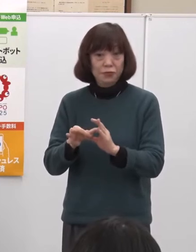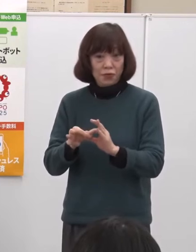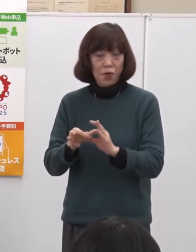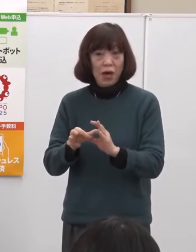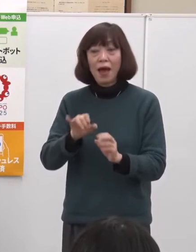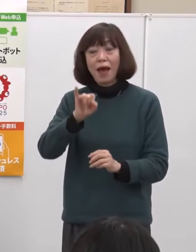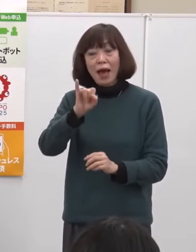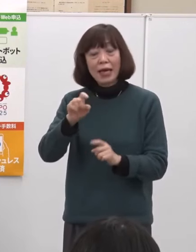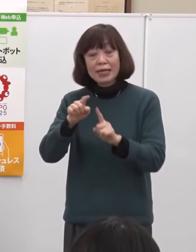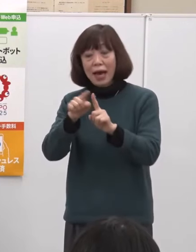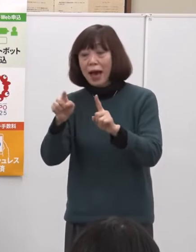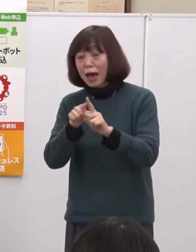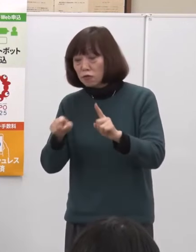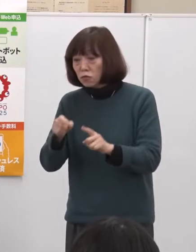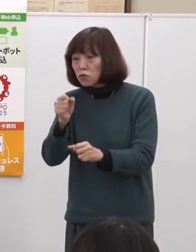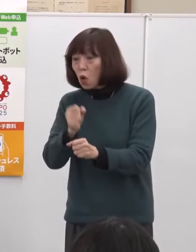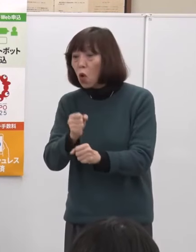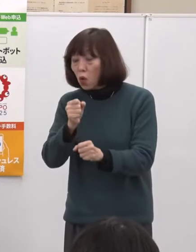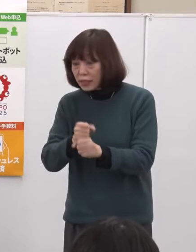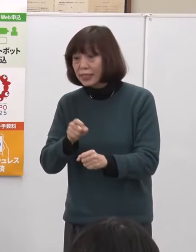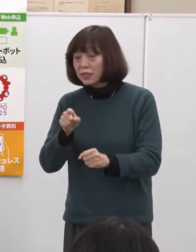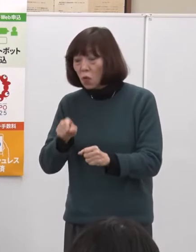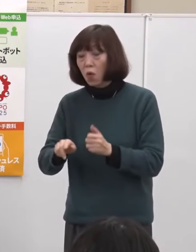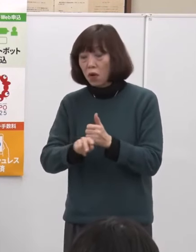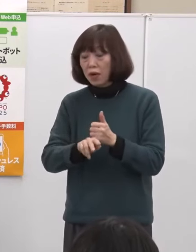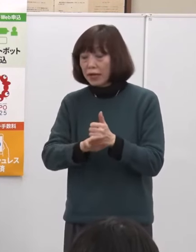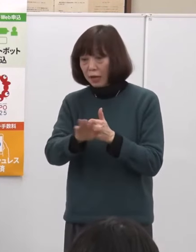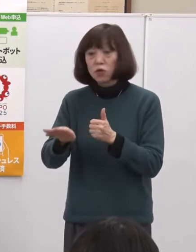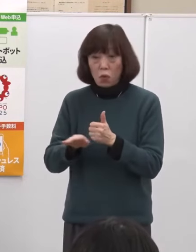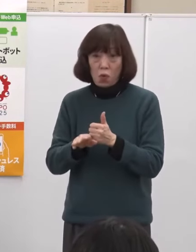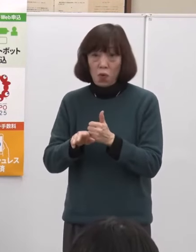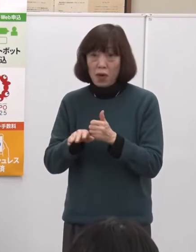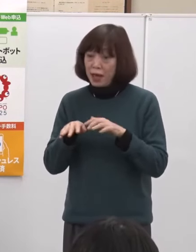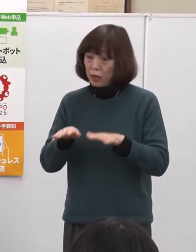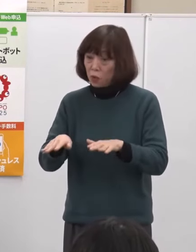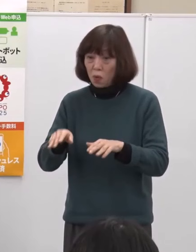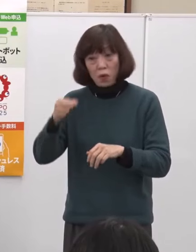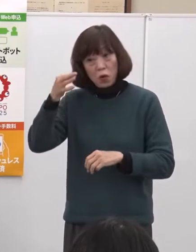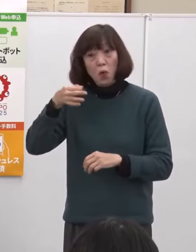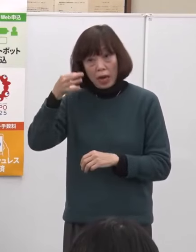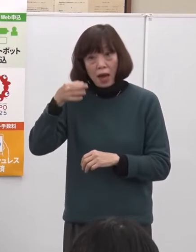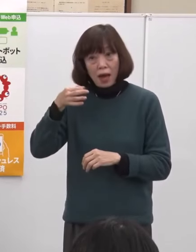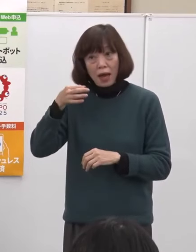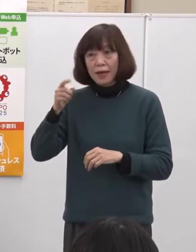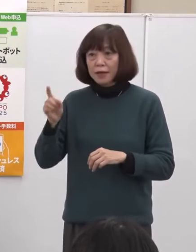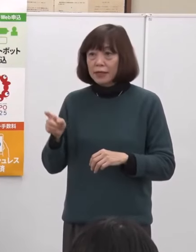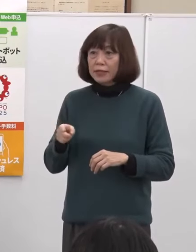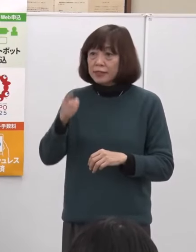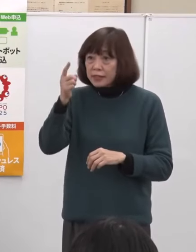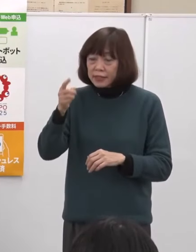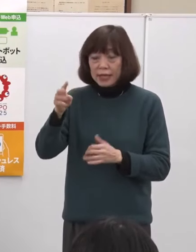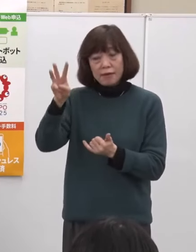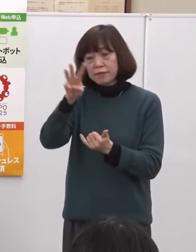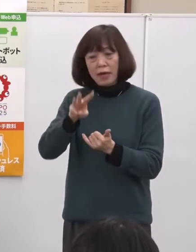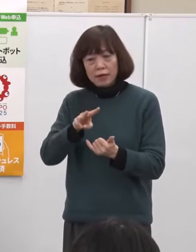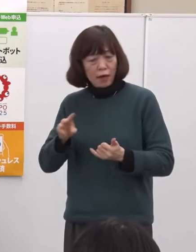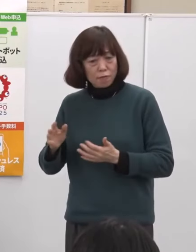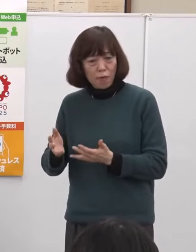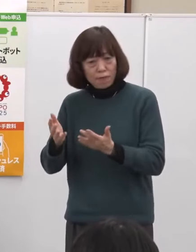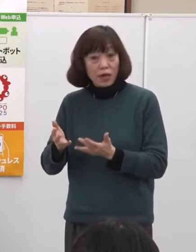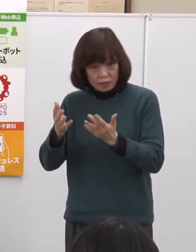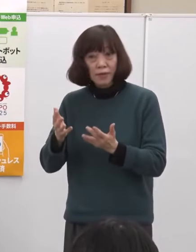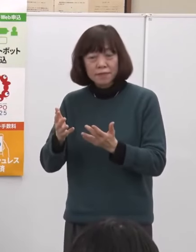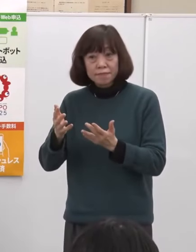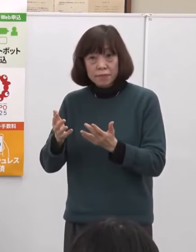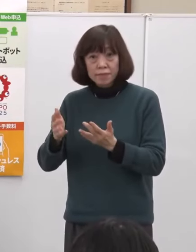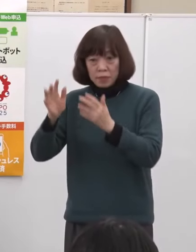IR の工事に対しての環境影響評価を行うのであって、自然災害のものに対しての影響評